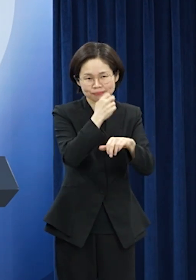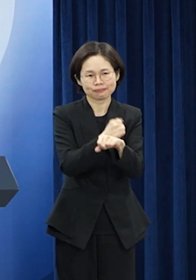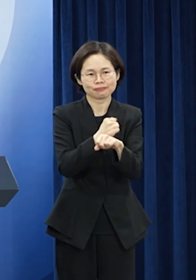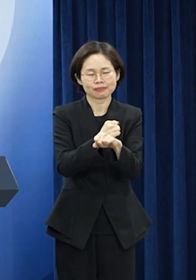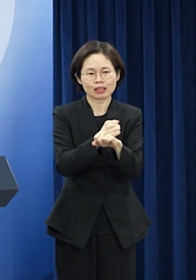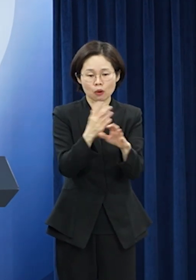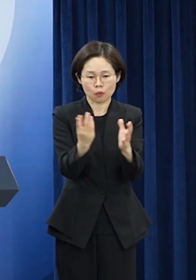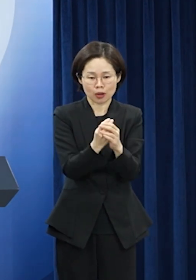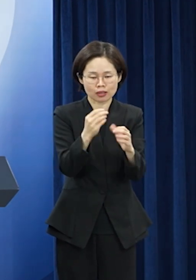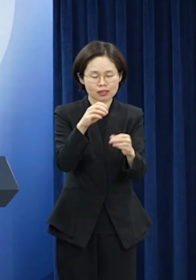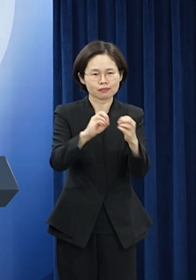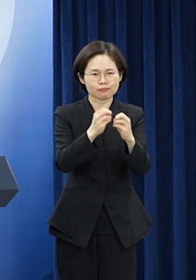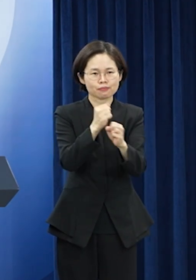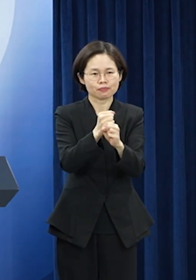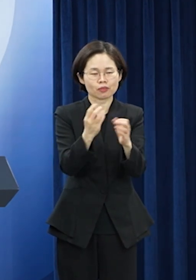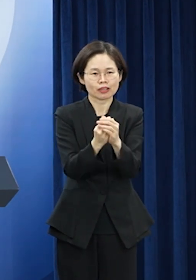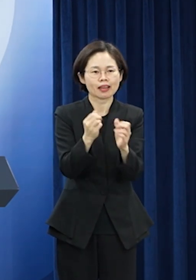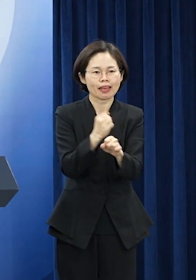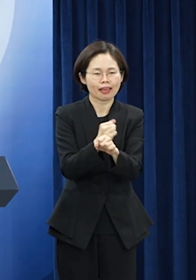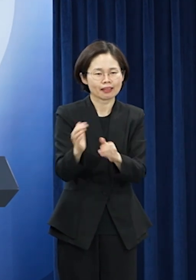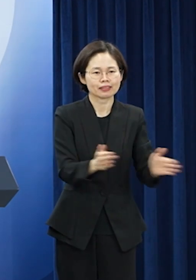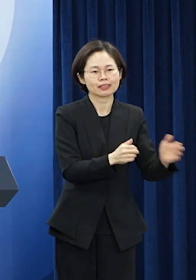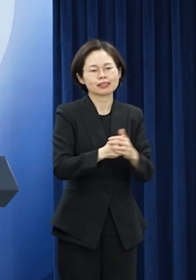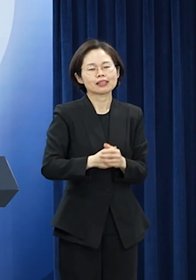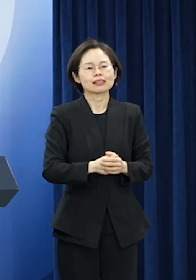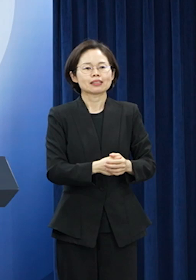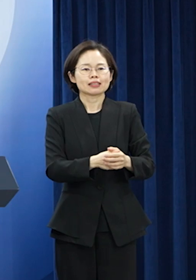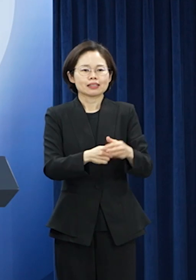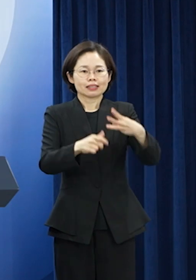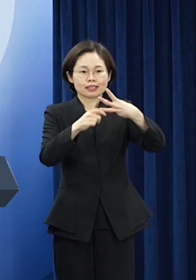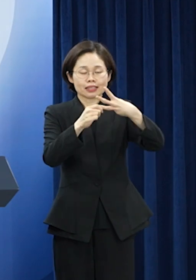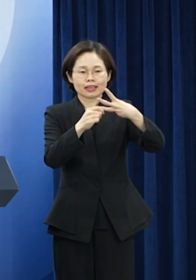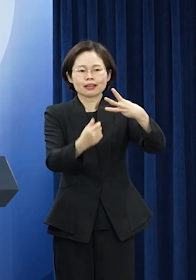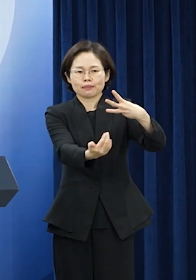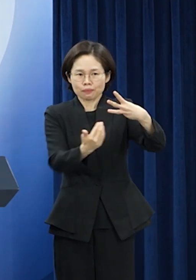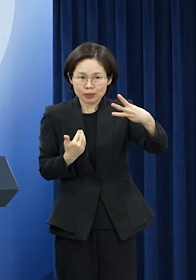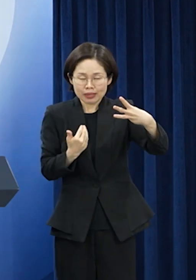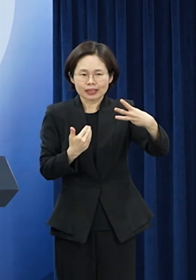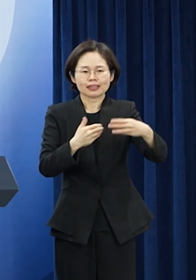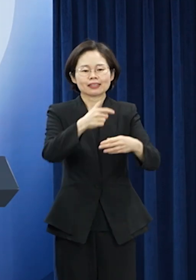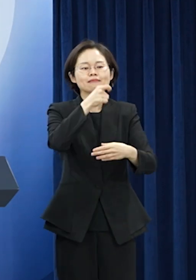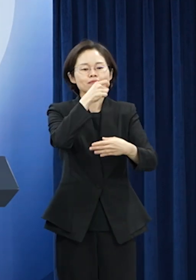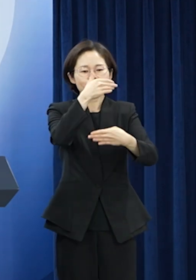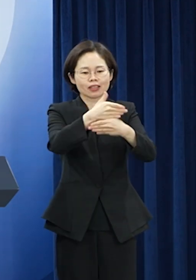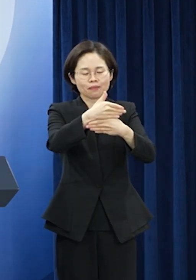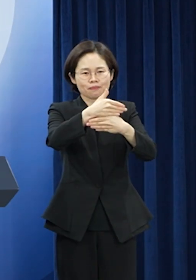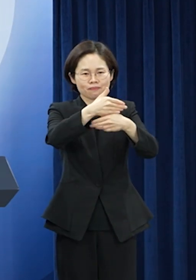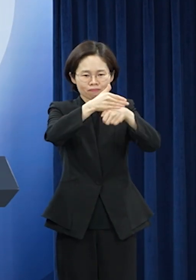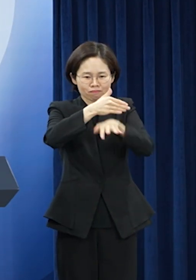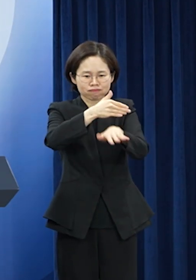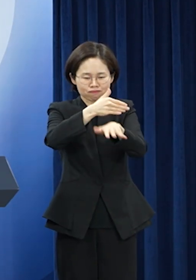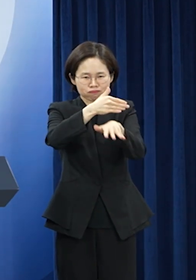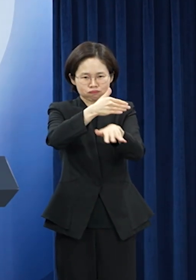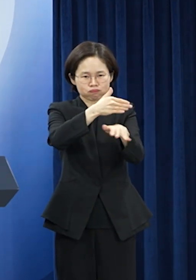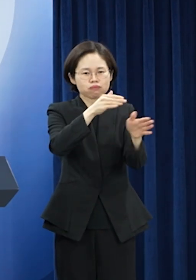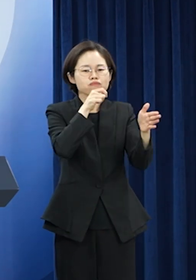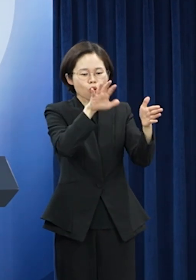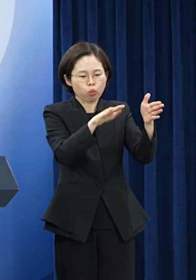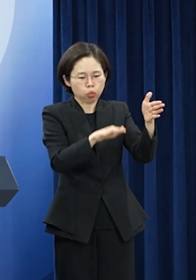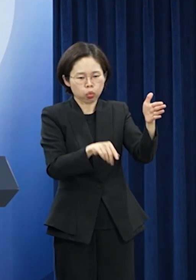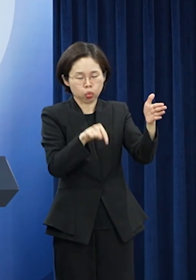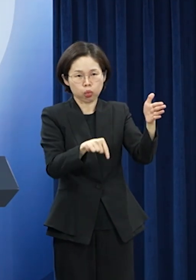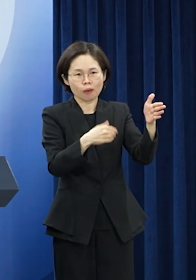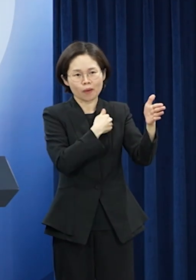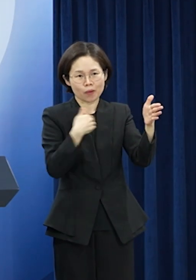넷째, 선제적 댐 방류 등을 통해 홍수 대비 물그릇을 확보하겠습니다. 집중호우 시